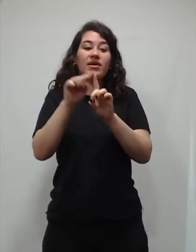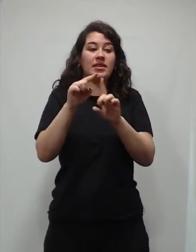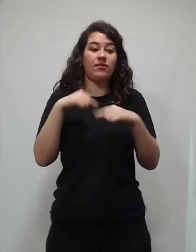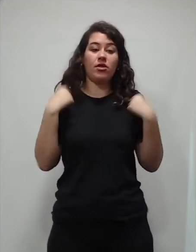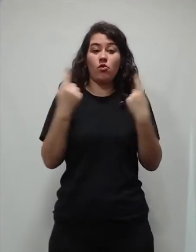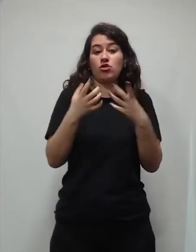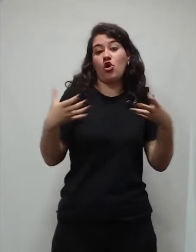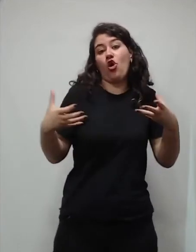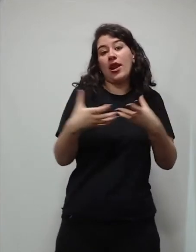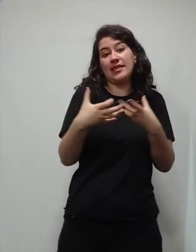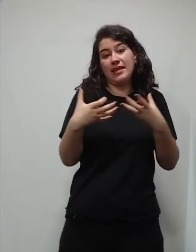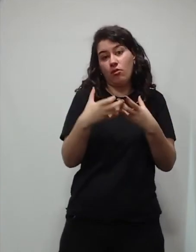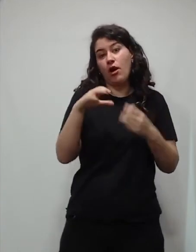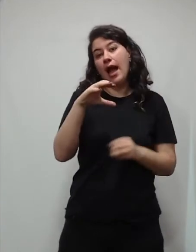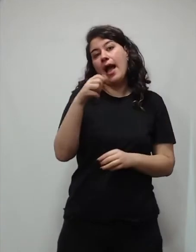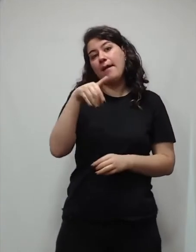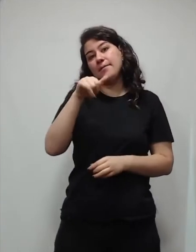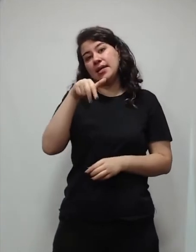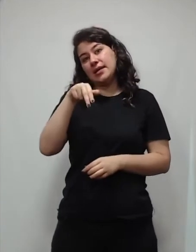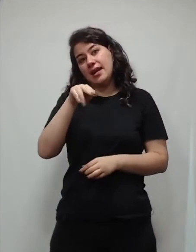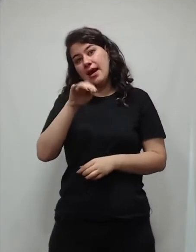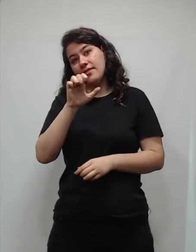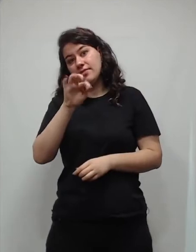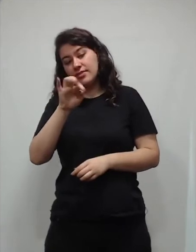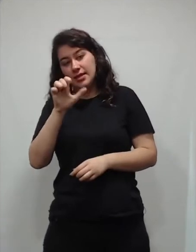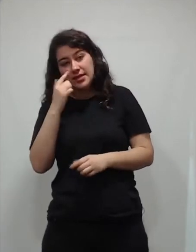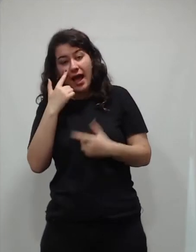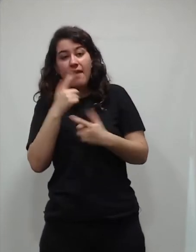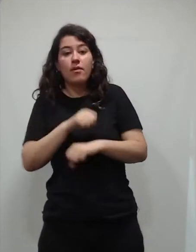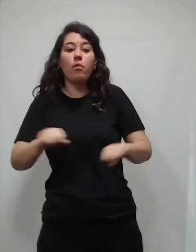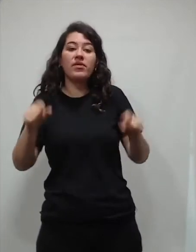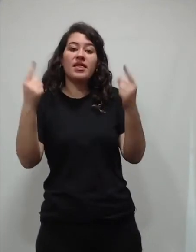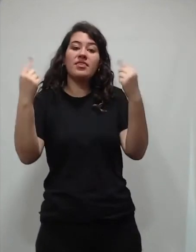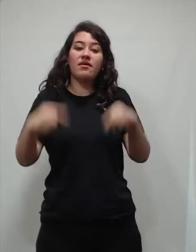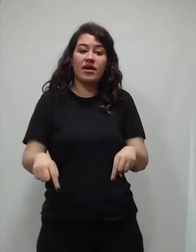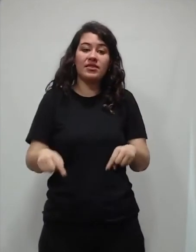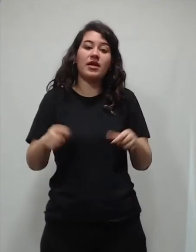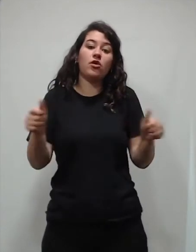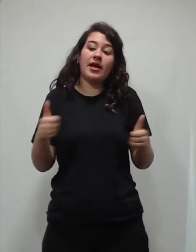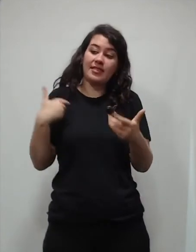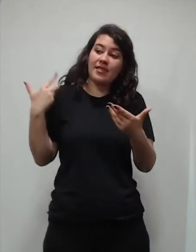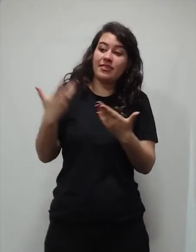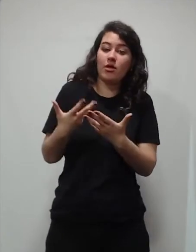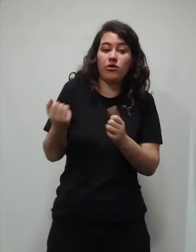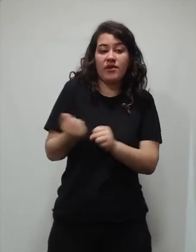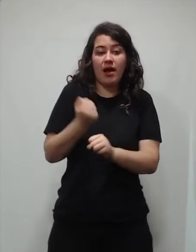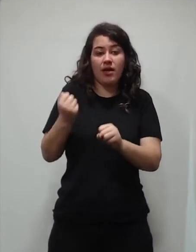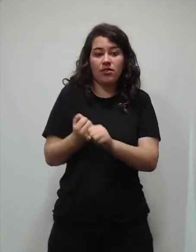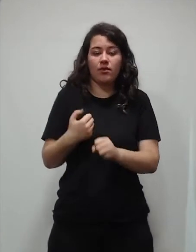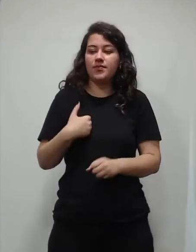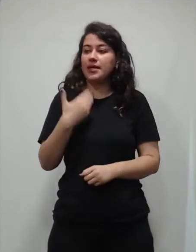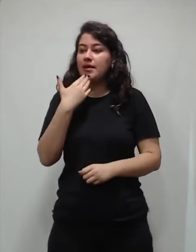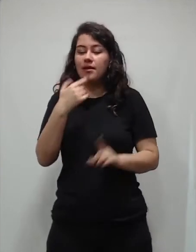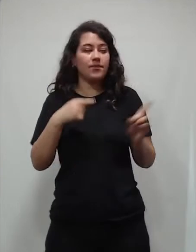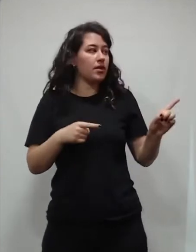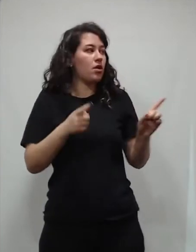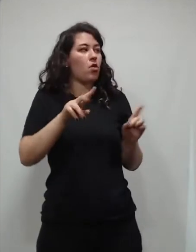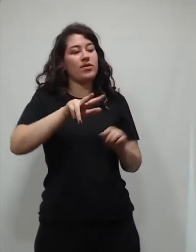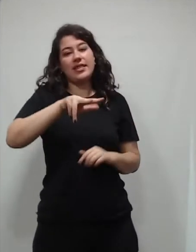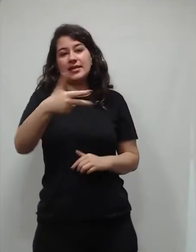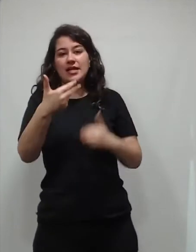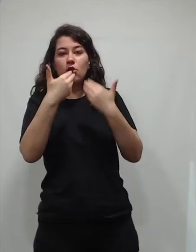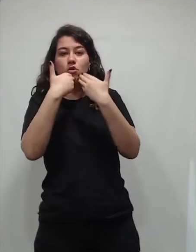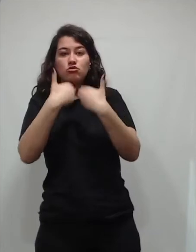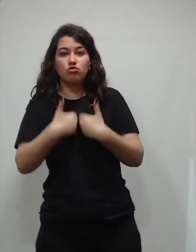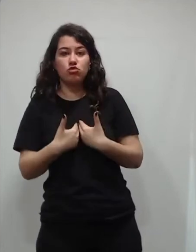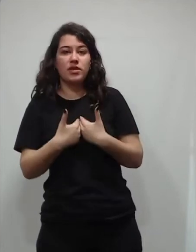colectivo. Así que sugerimos que puedan debatirlo en ese ámbito. Gracias. Aquí tenemos una tercera